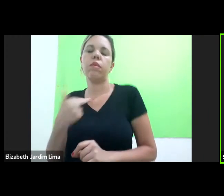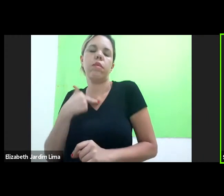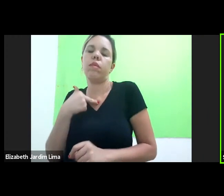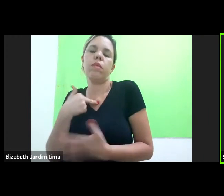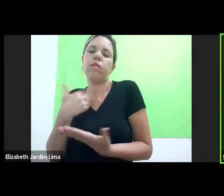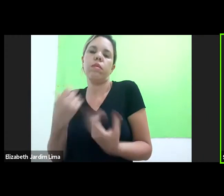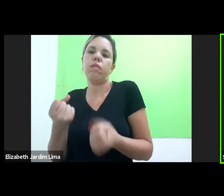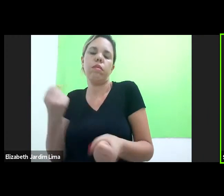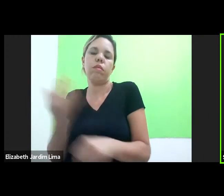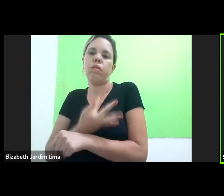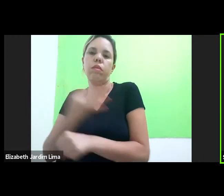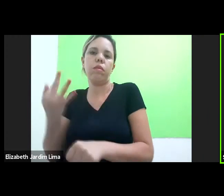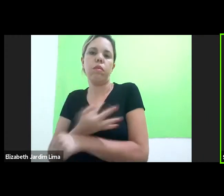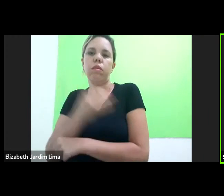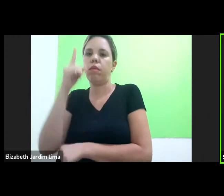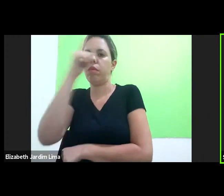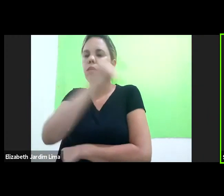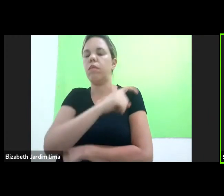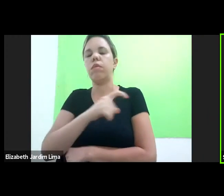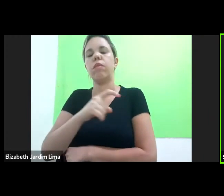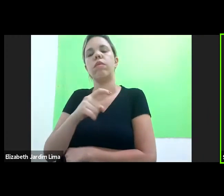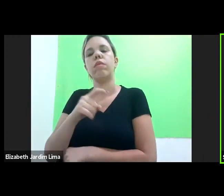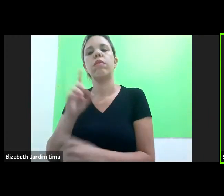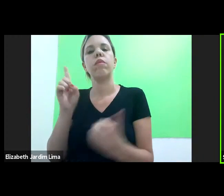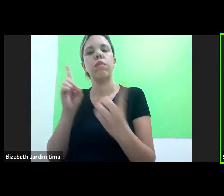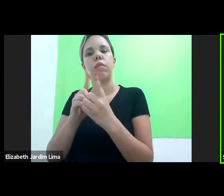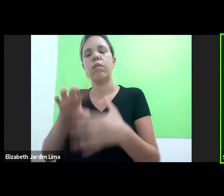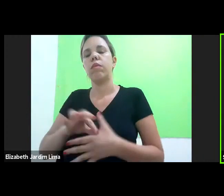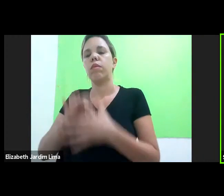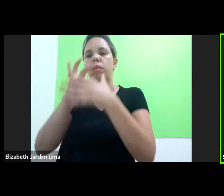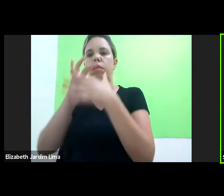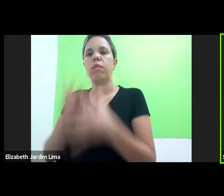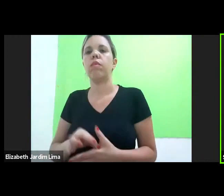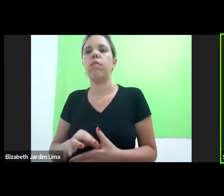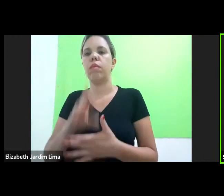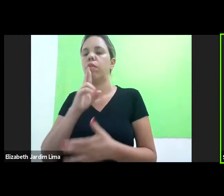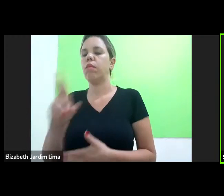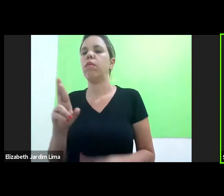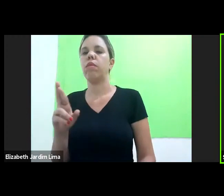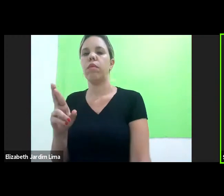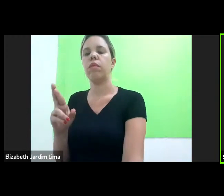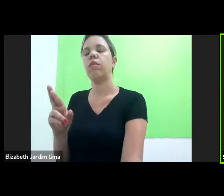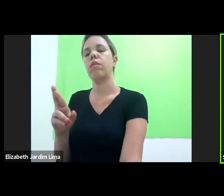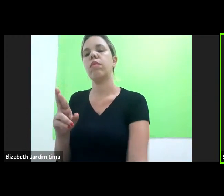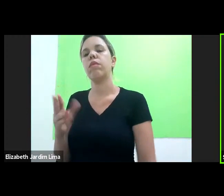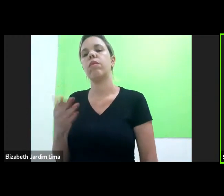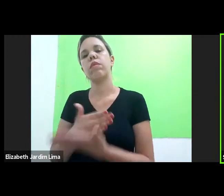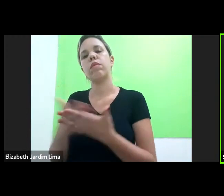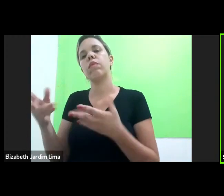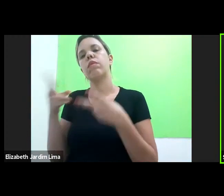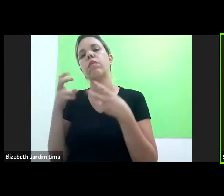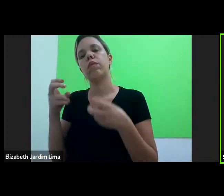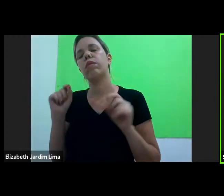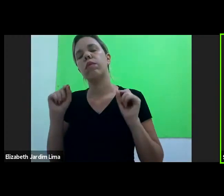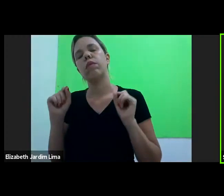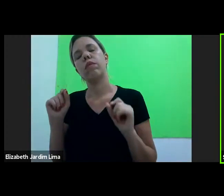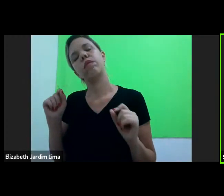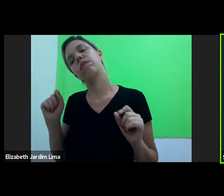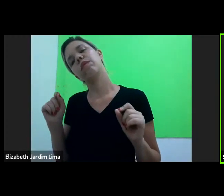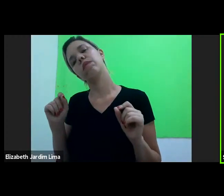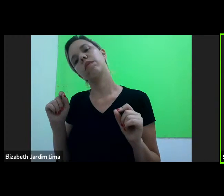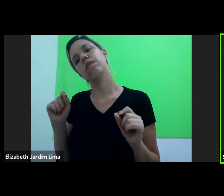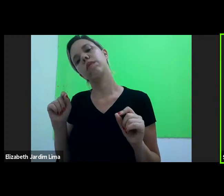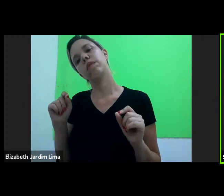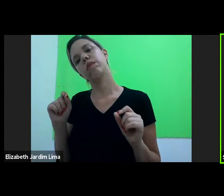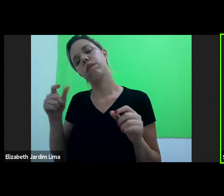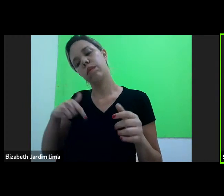né? Assim, dificilmente atendiam as lideranças, traziam respostas. E eu comecei a perceber que no posto da